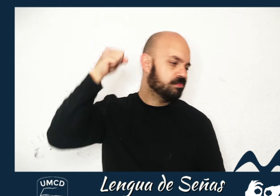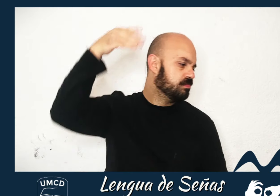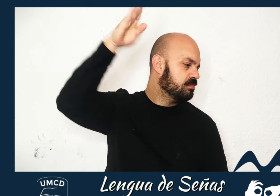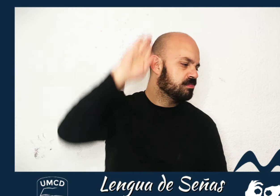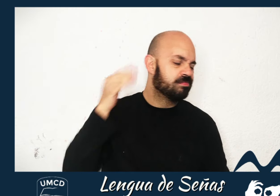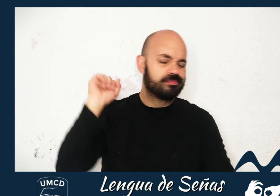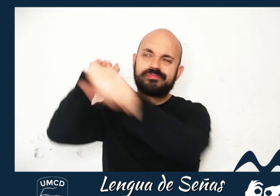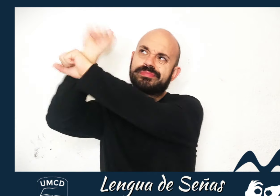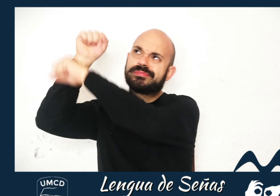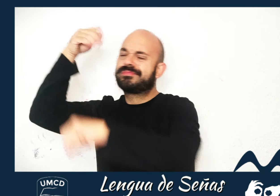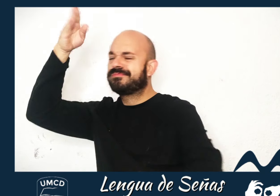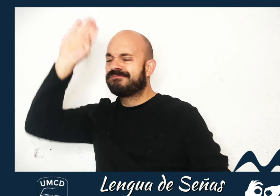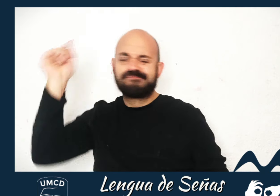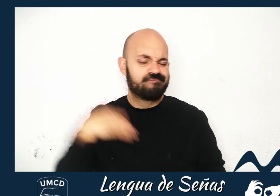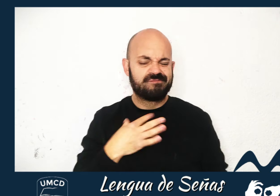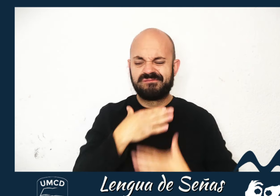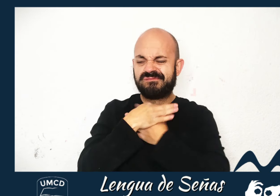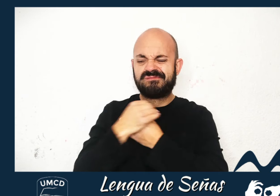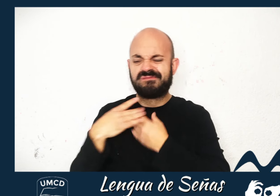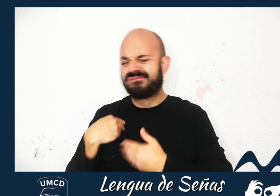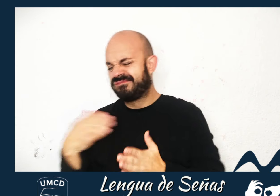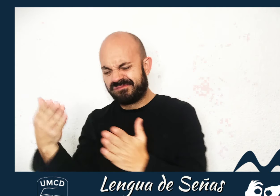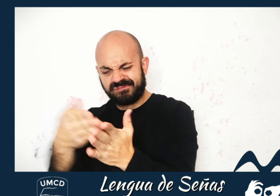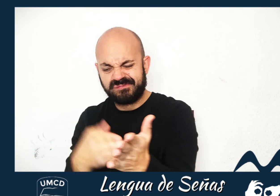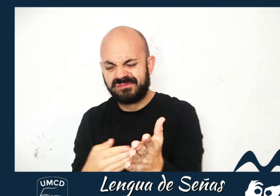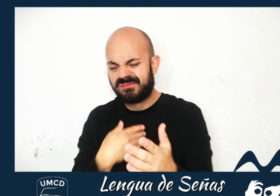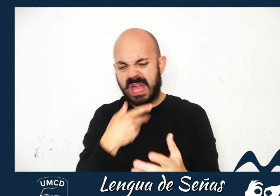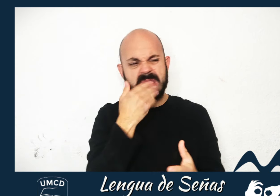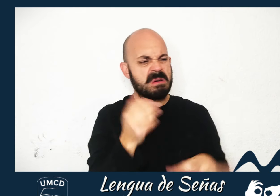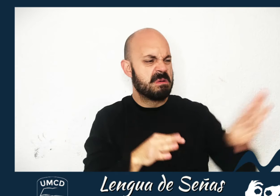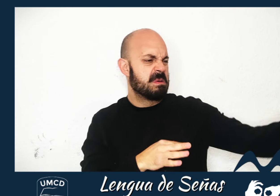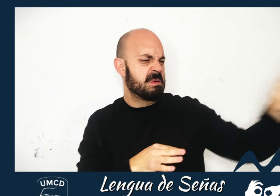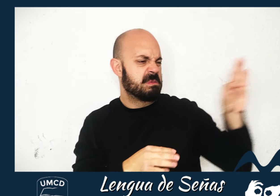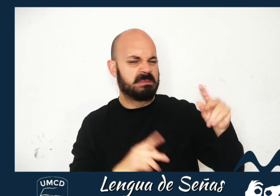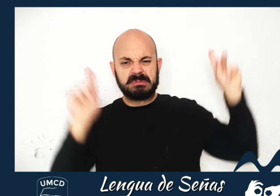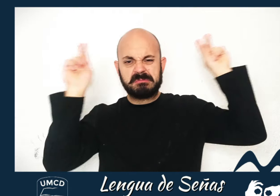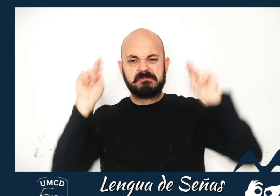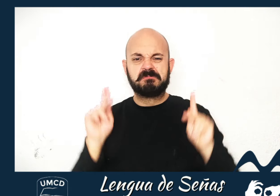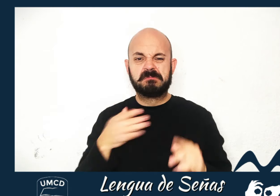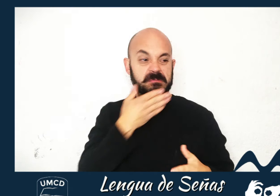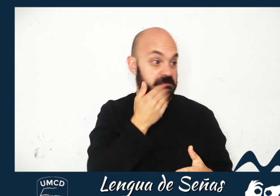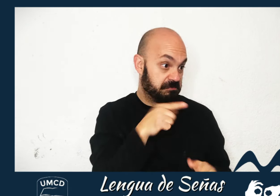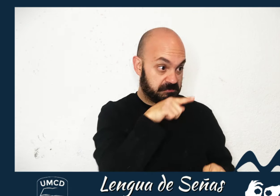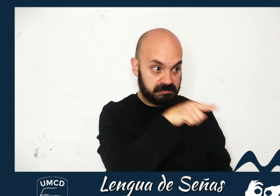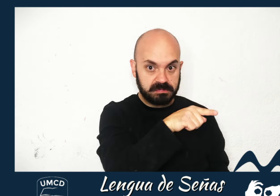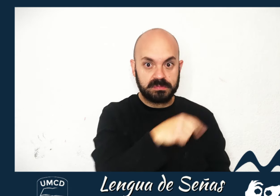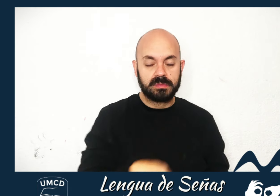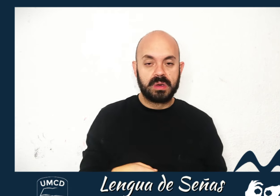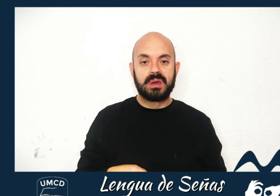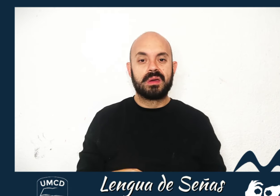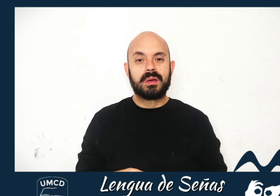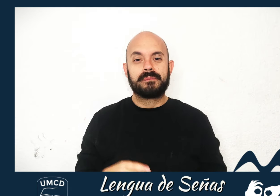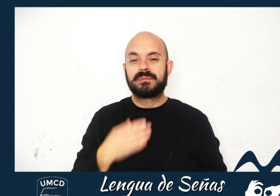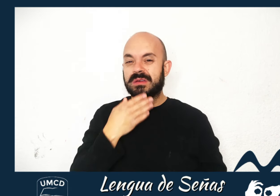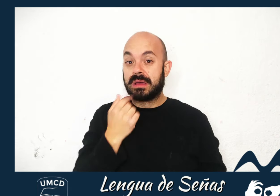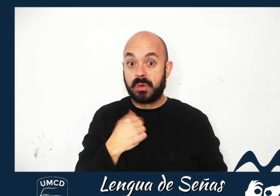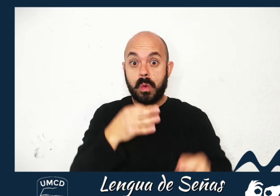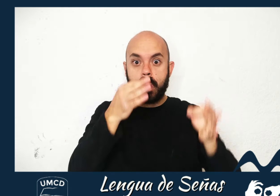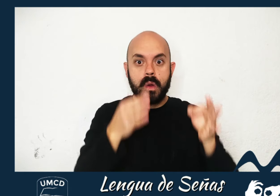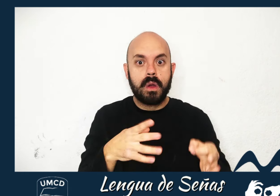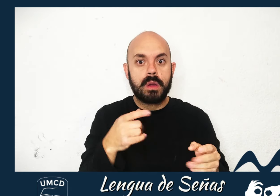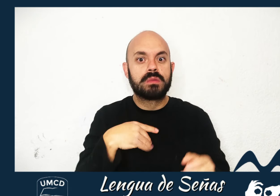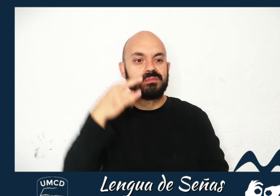cambio, desobedecemos a Dios o seguimos del camino del impío, lo único que vamos a encontrar es que vamos a encontrar